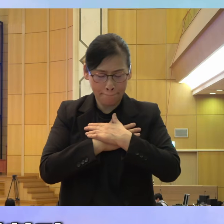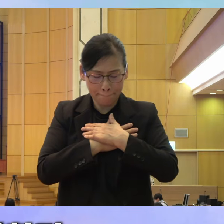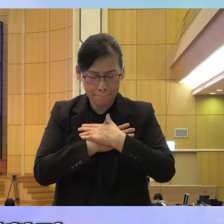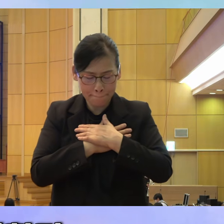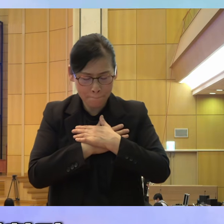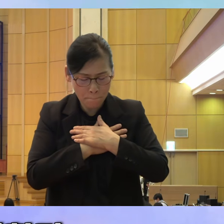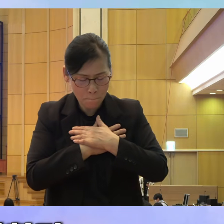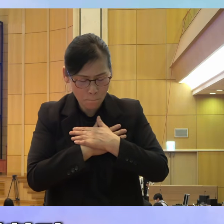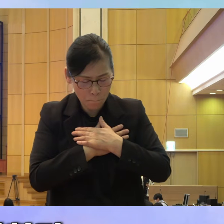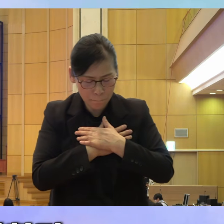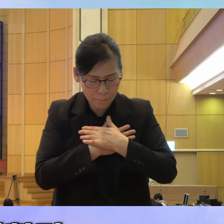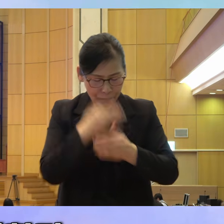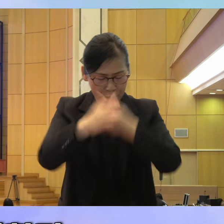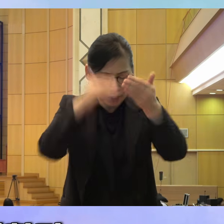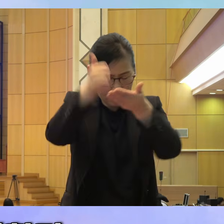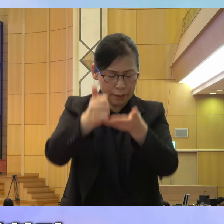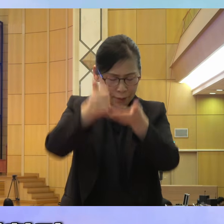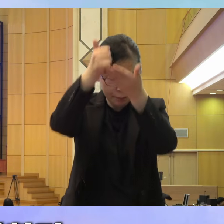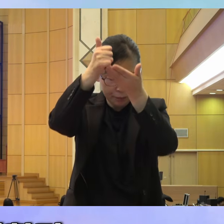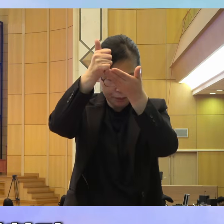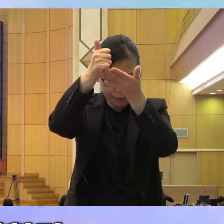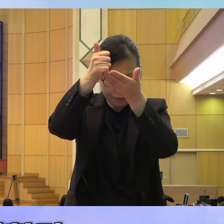바랍니다.